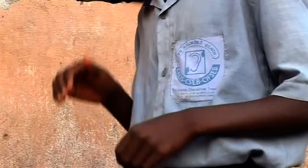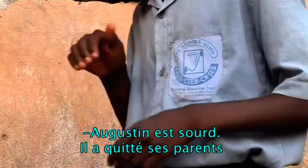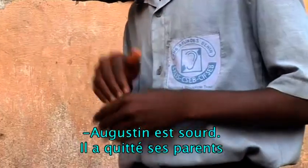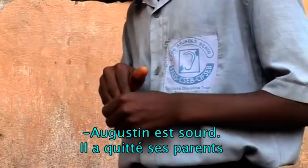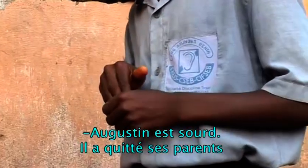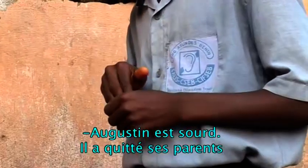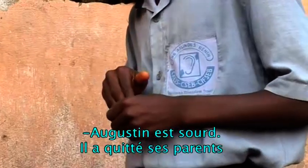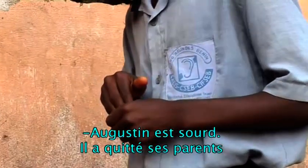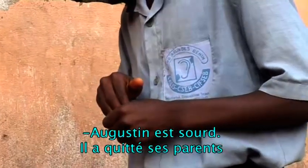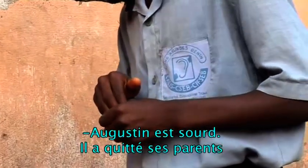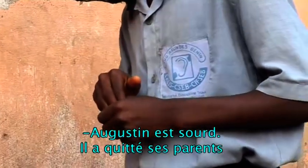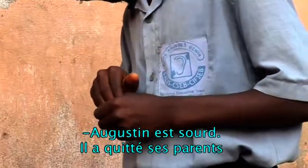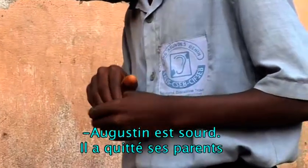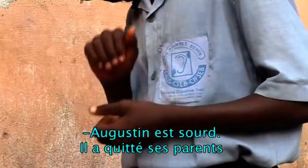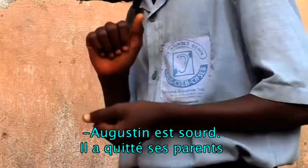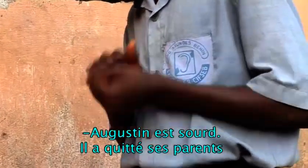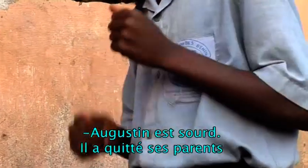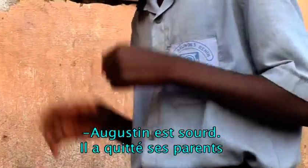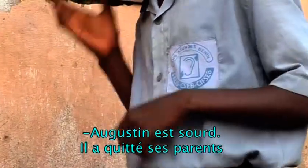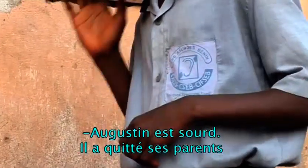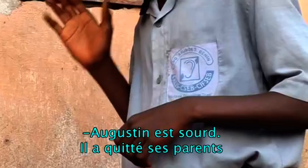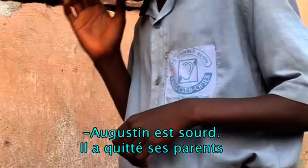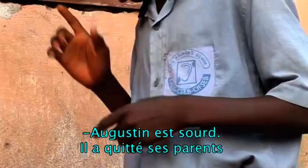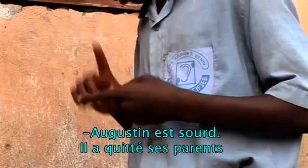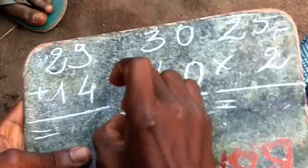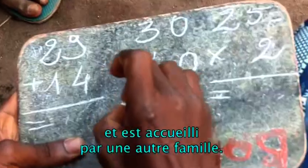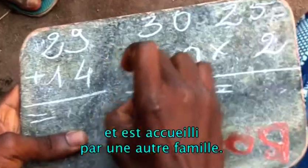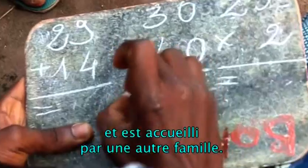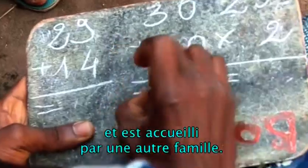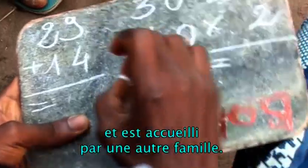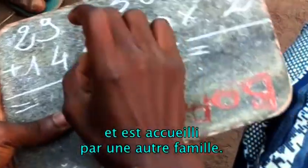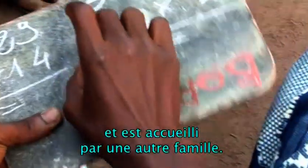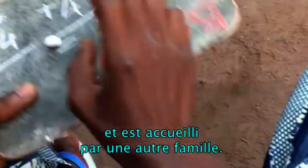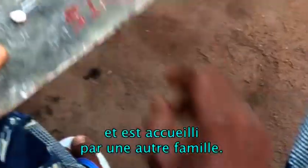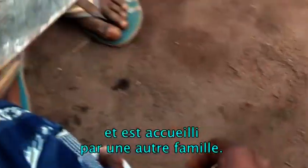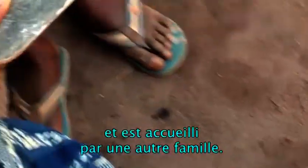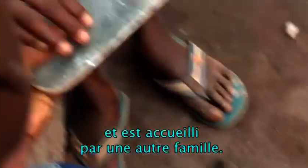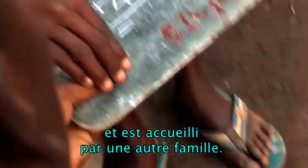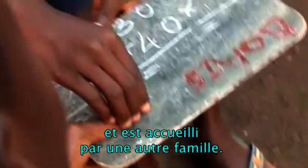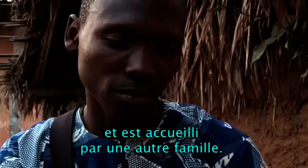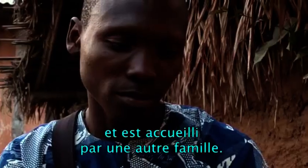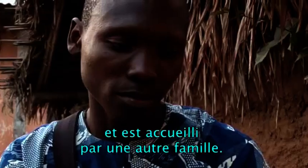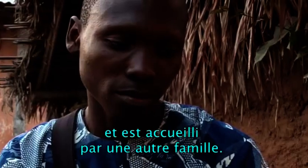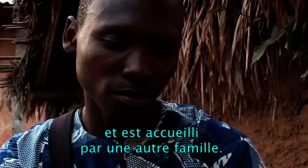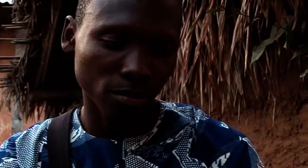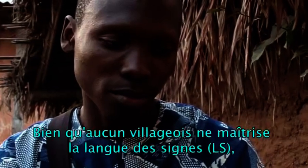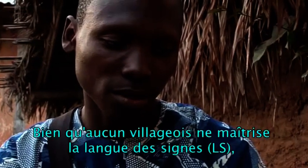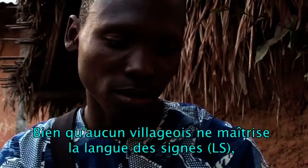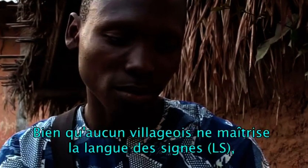Augustin est sourd. Il a quitté ses parents qui vivent dans le Nord et est accueilli contre rétribution par une autre famille. Mais ici au